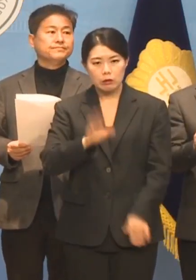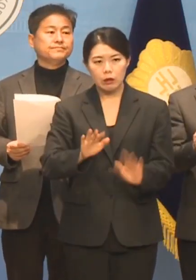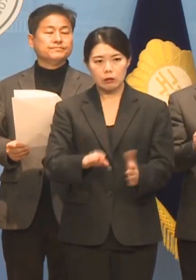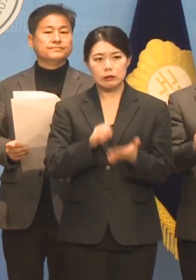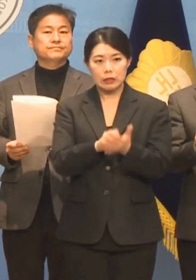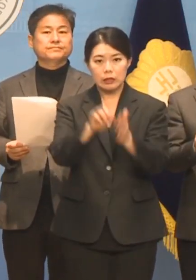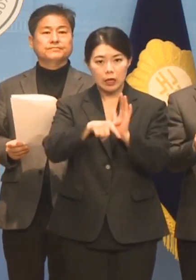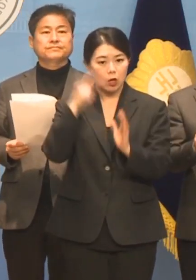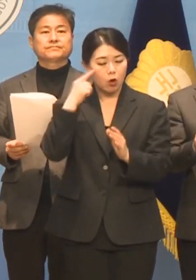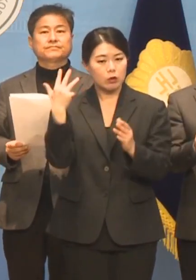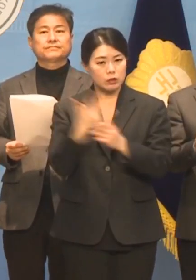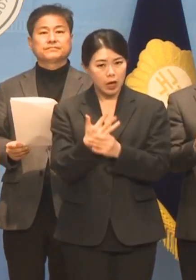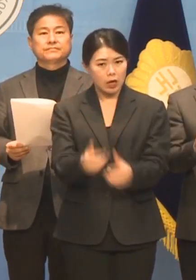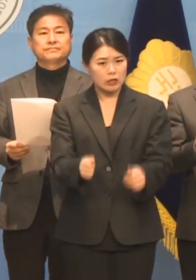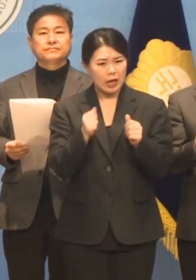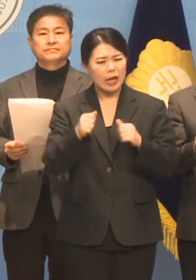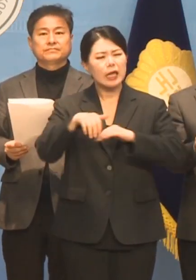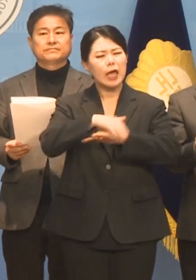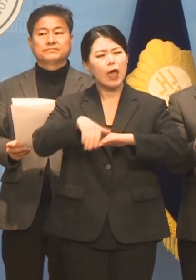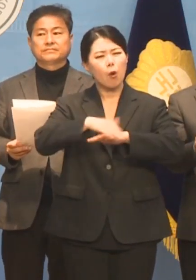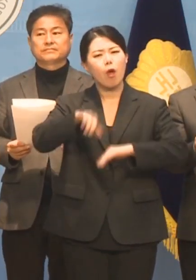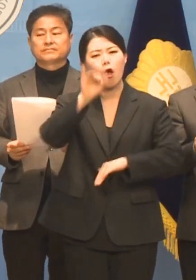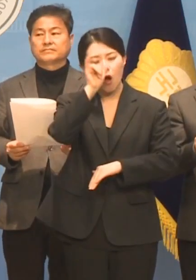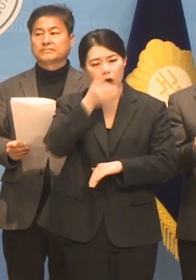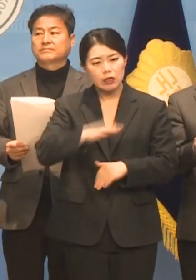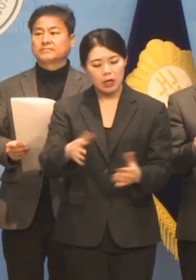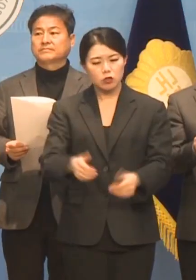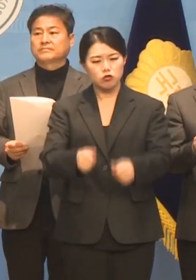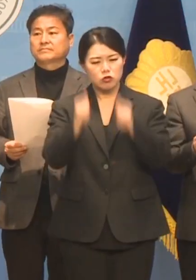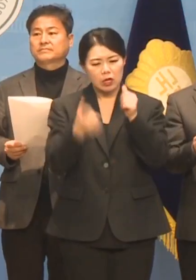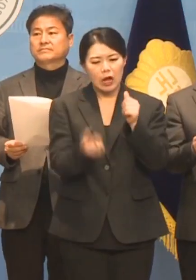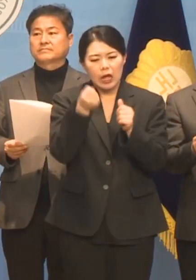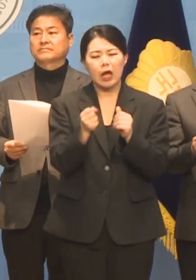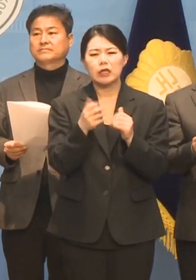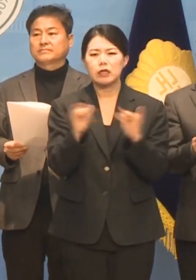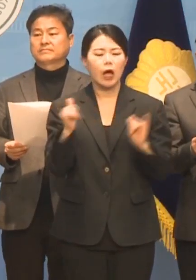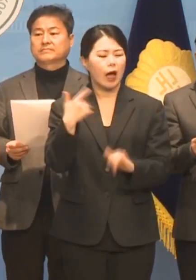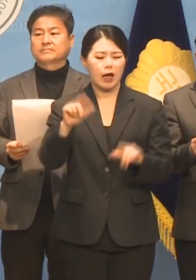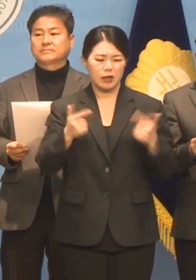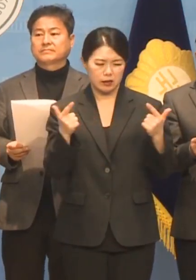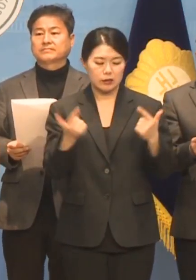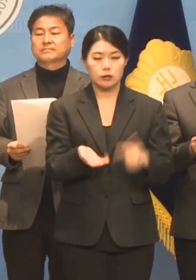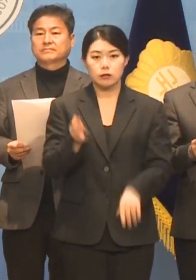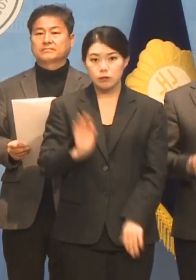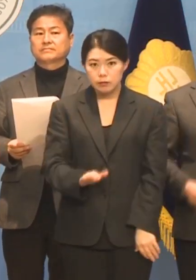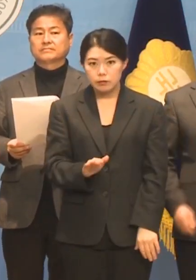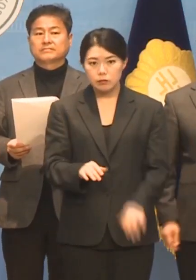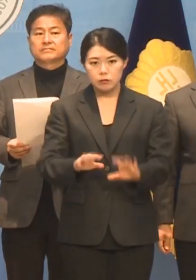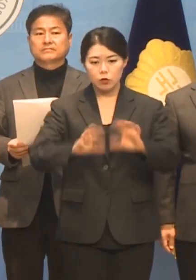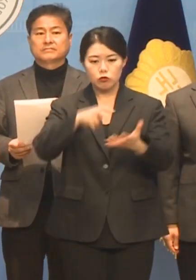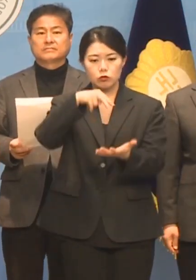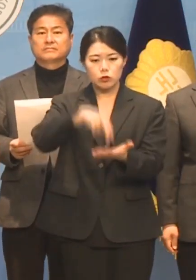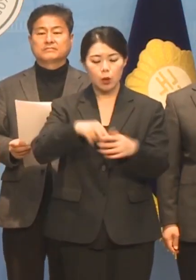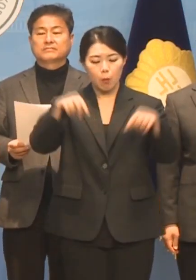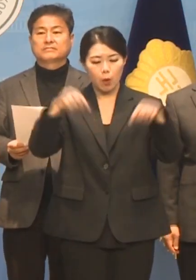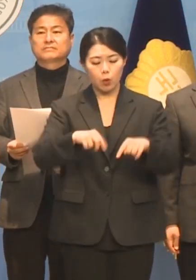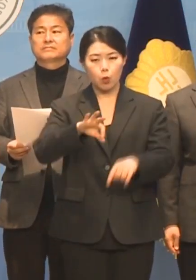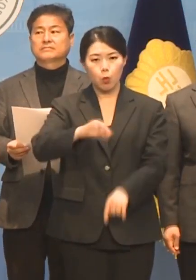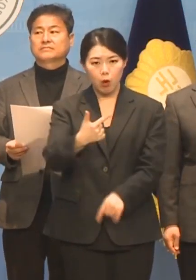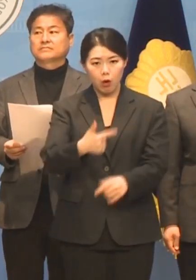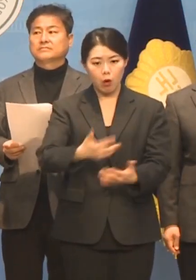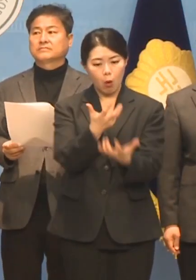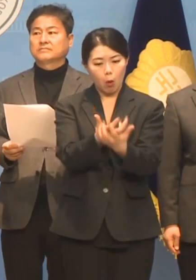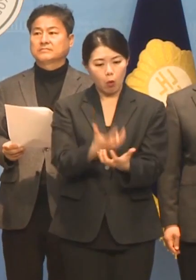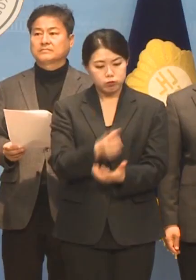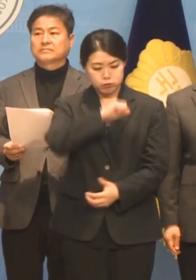당시 석사학위 취득 예정자였지 석사학위 소지자가 아니었습니다. 그럼에도 국립외교원의 서류